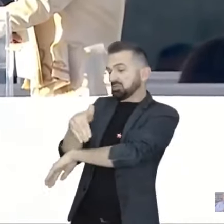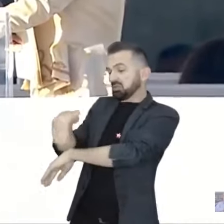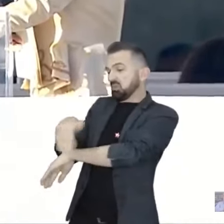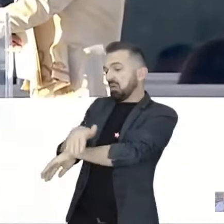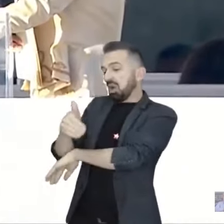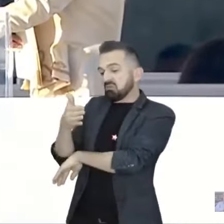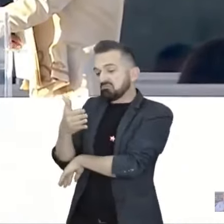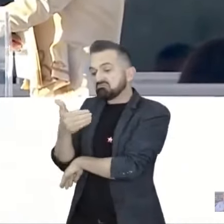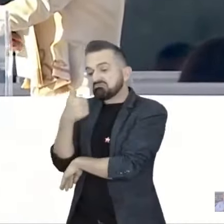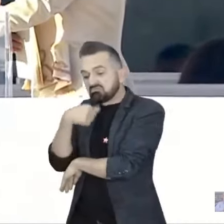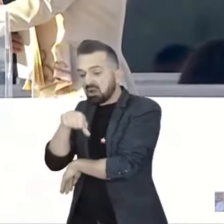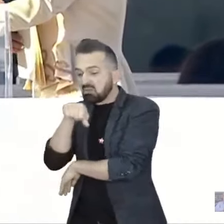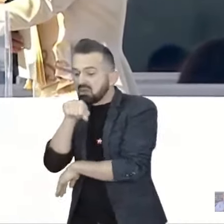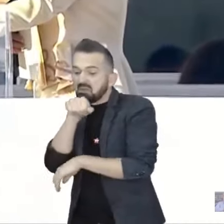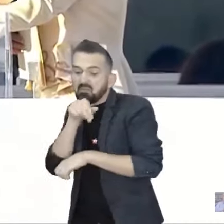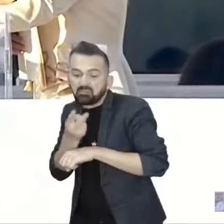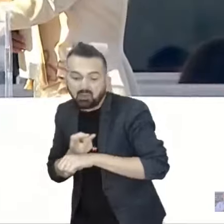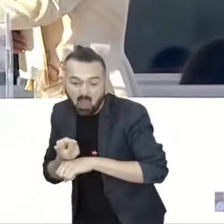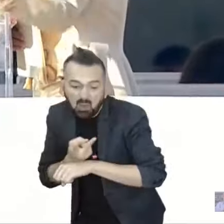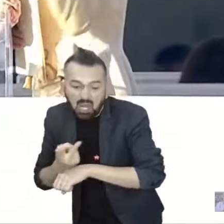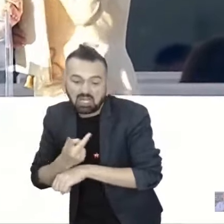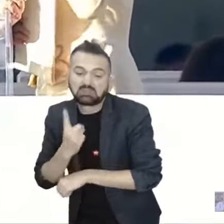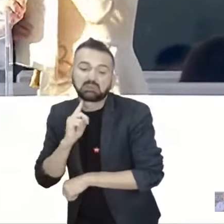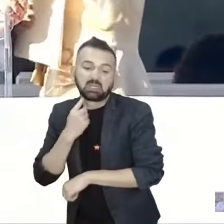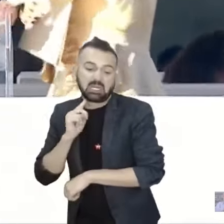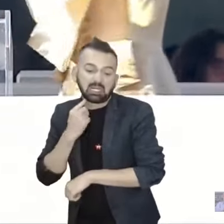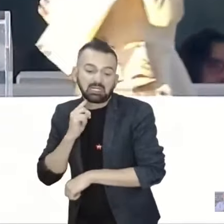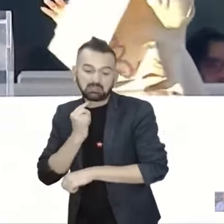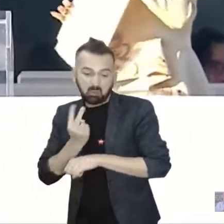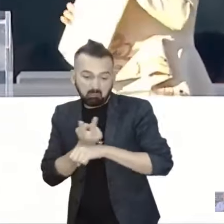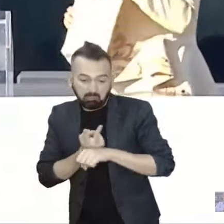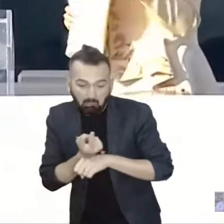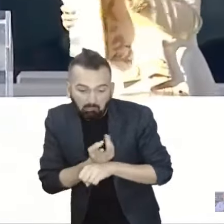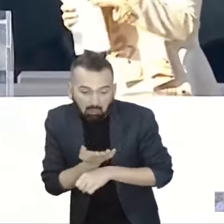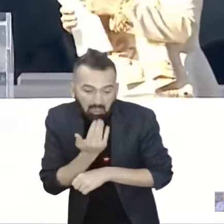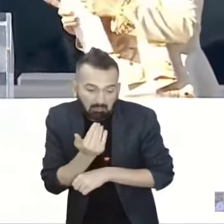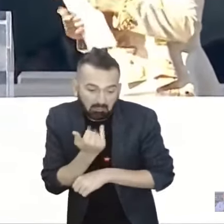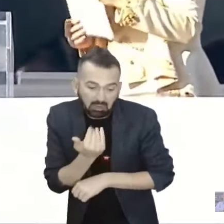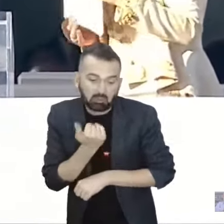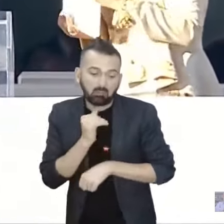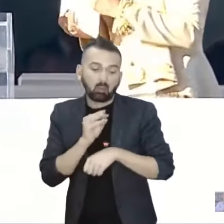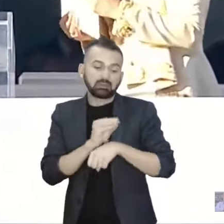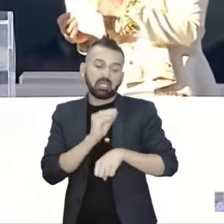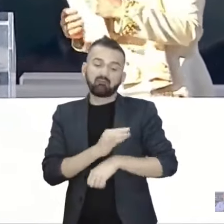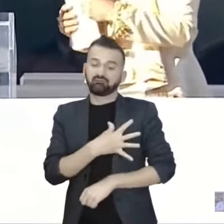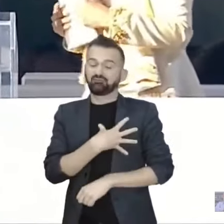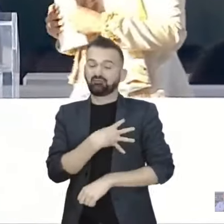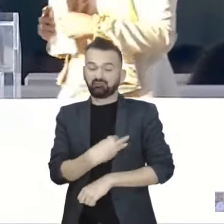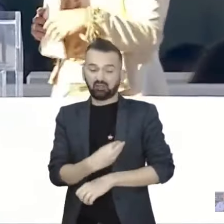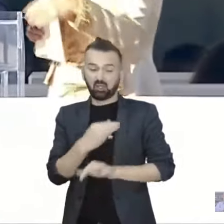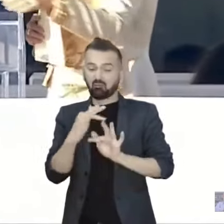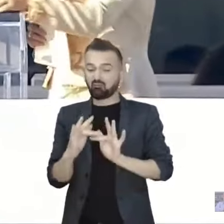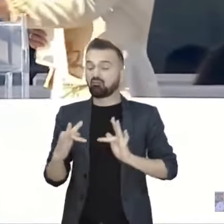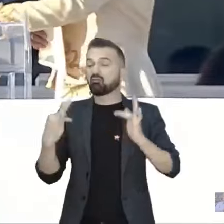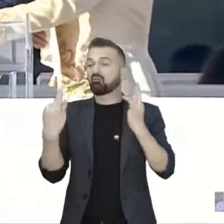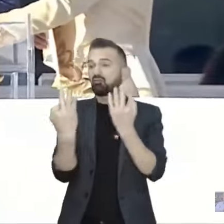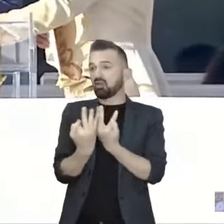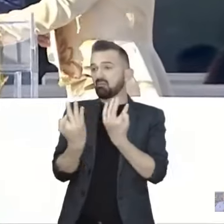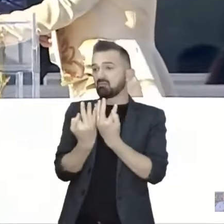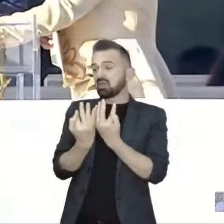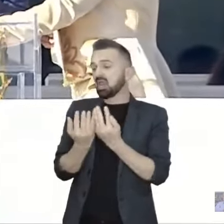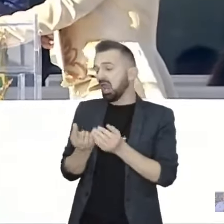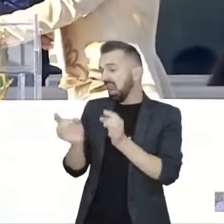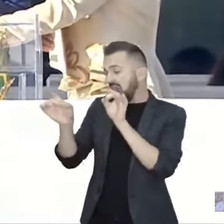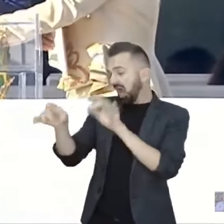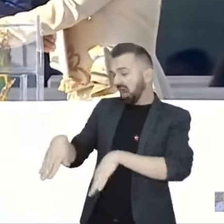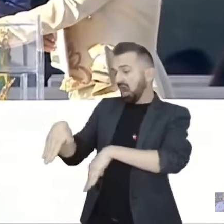garimpando lixo em busca de alimento para os seus filhos. Famílias inteiras dormindo ao relento, enfrentando